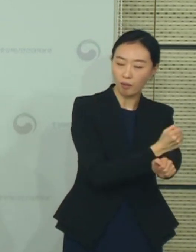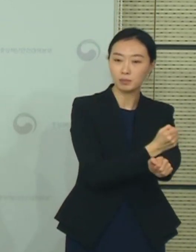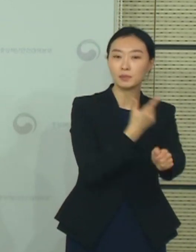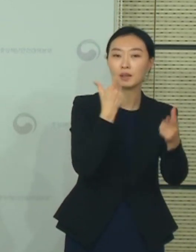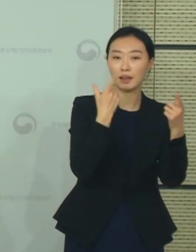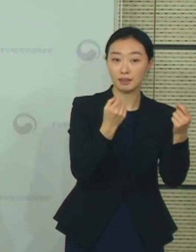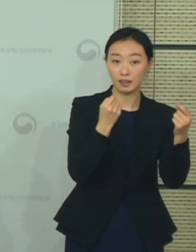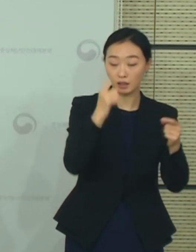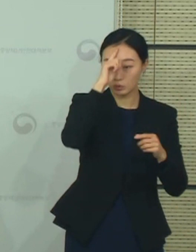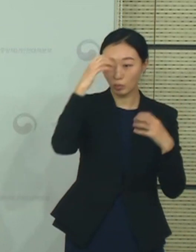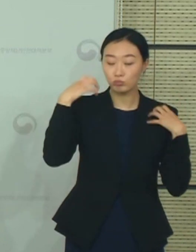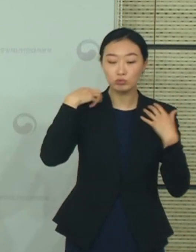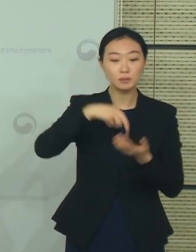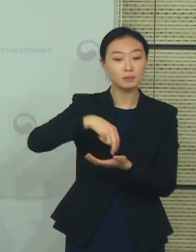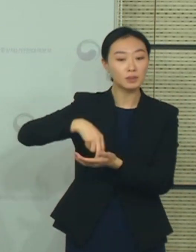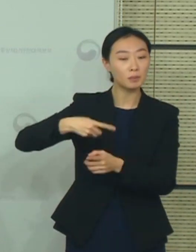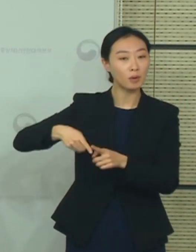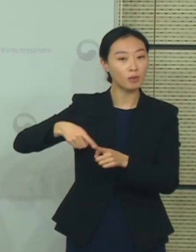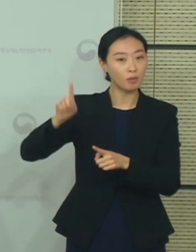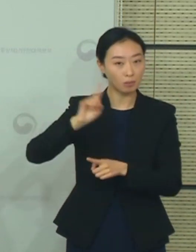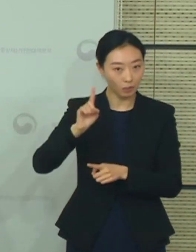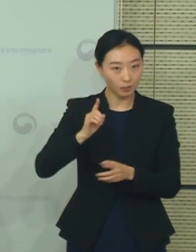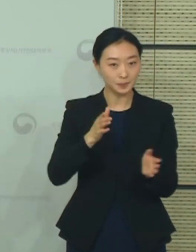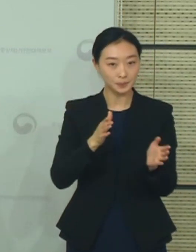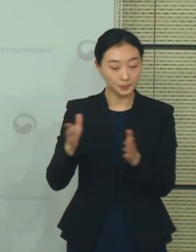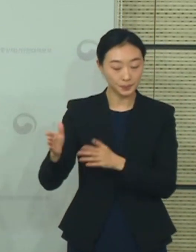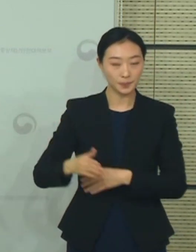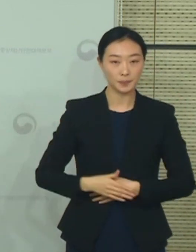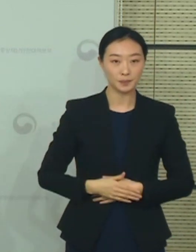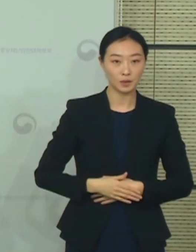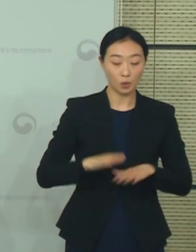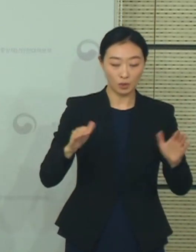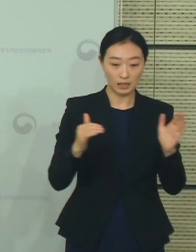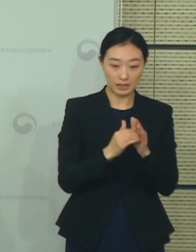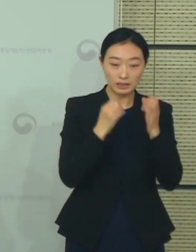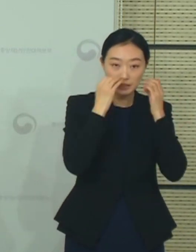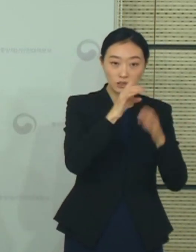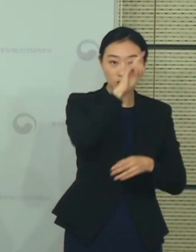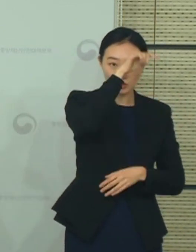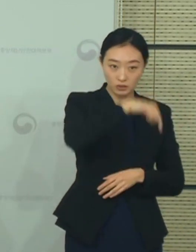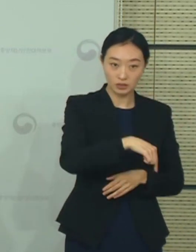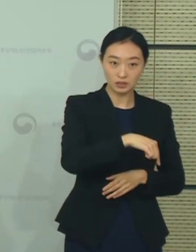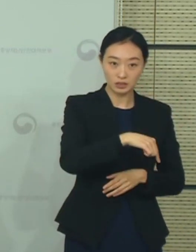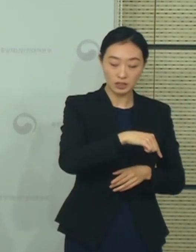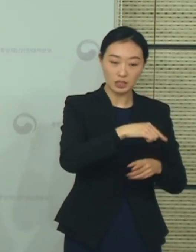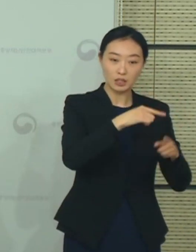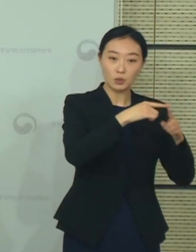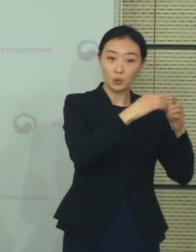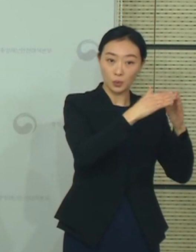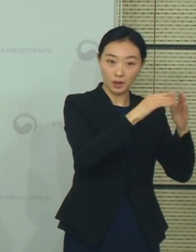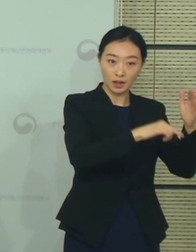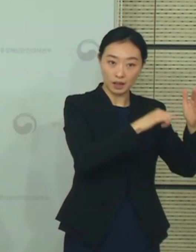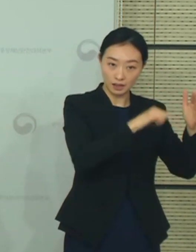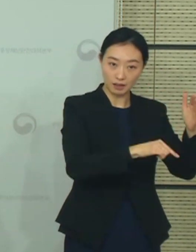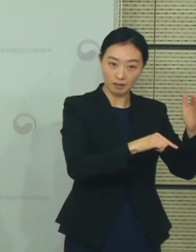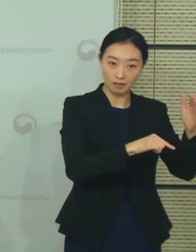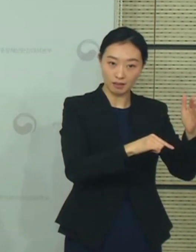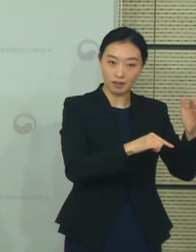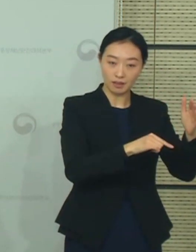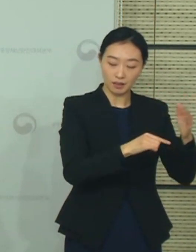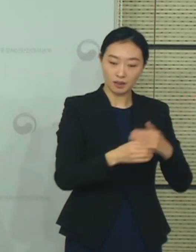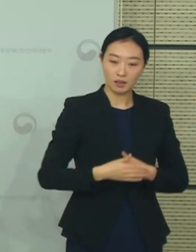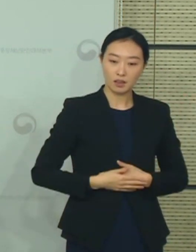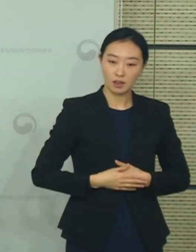판단하시는지가 궁금하고 마지막으로 오늘까지 지금 신천지 대구교회 유증상자 뭐 1천여 명을 검사하기로 했는데